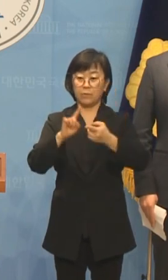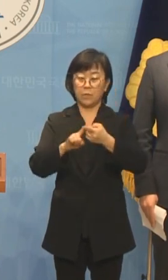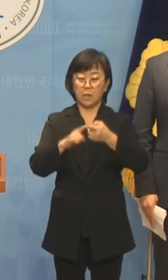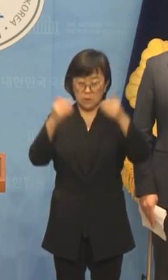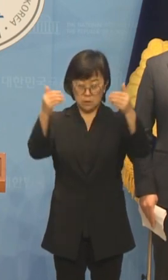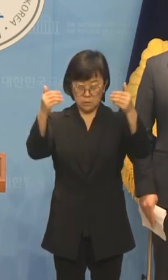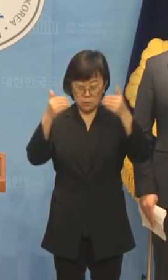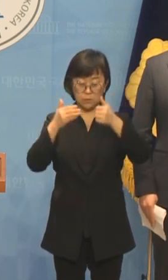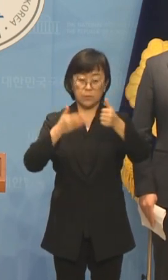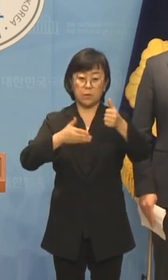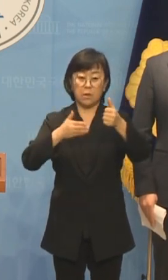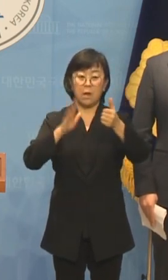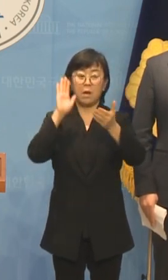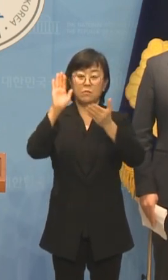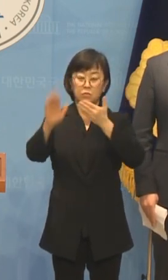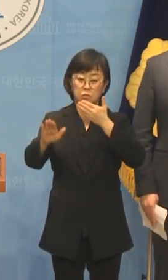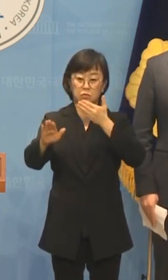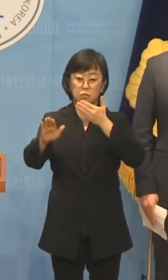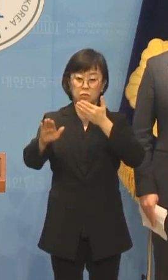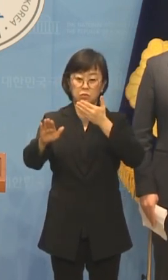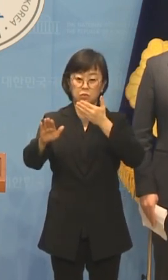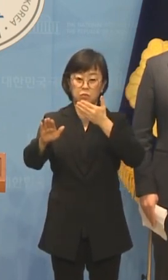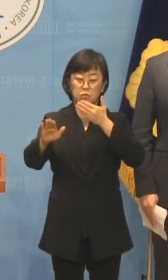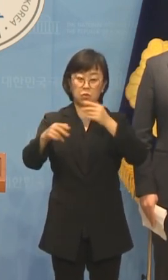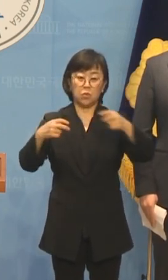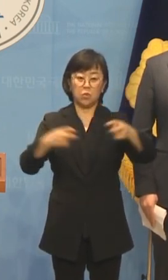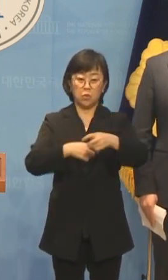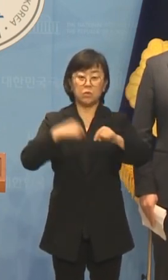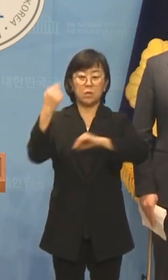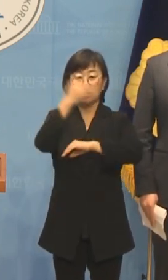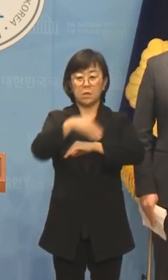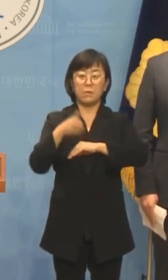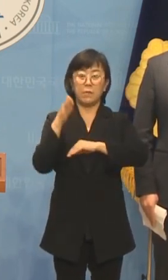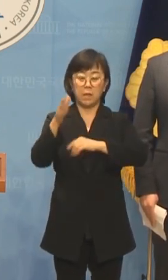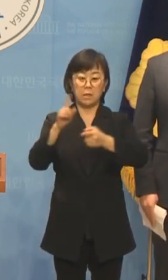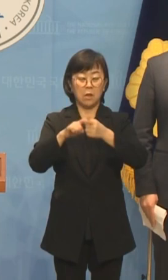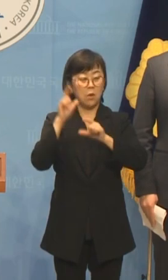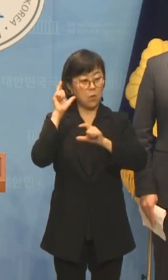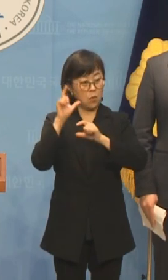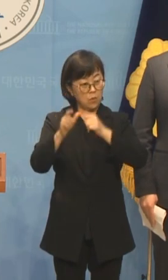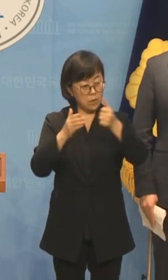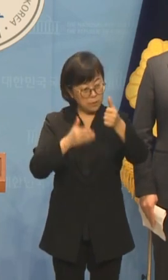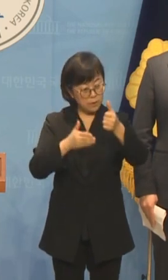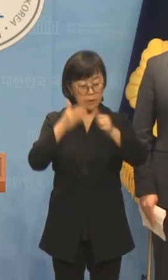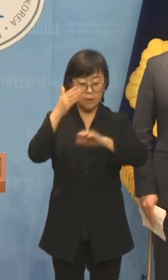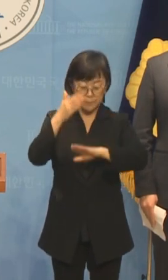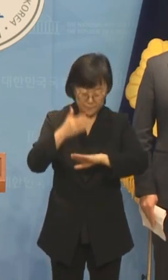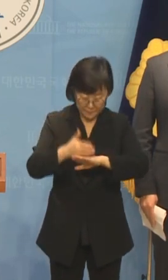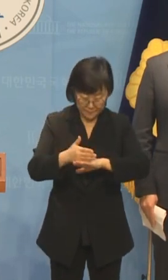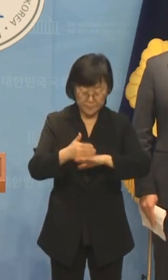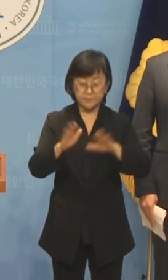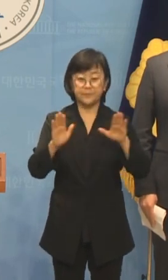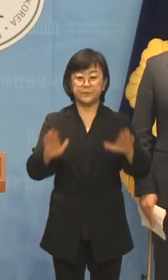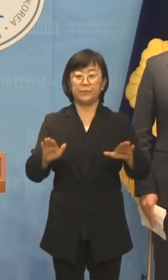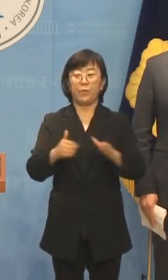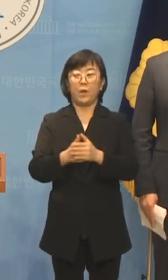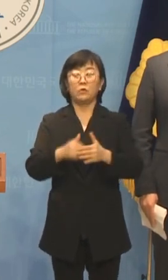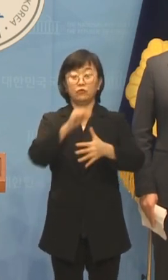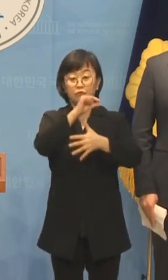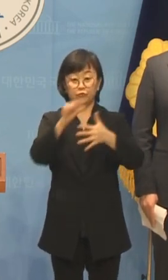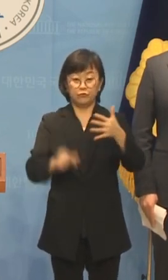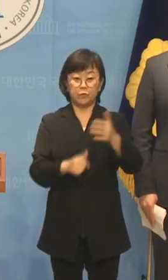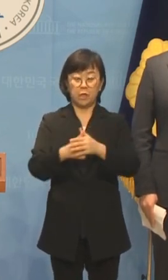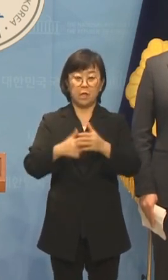주목해 주시고 앞으로 나아가야 할 교통정책 방향에 대해서 함께 고민해 주시면 감사하겠습니다. 오늘 기자회견